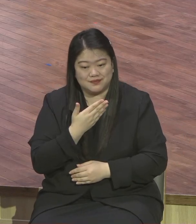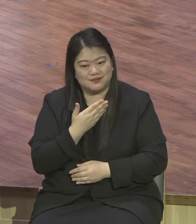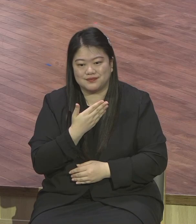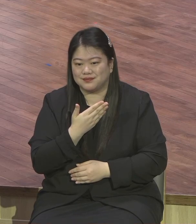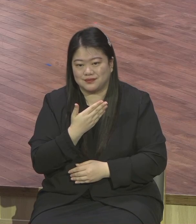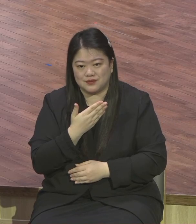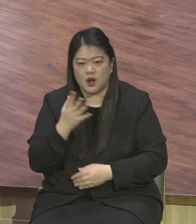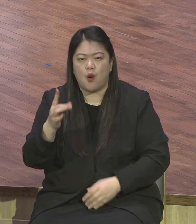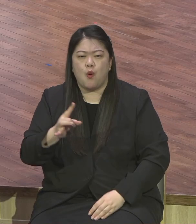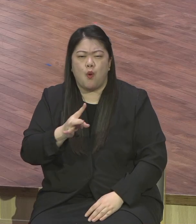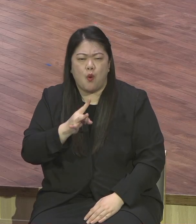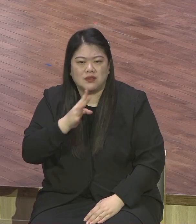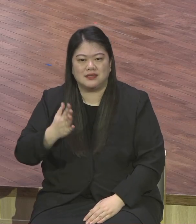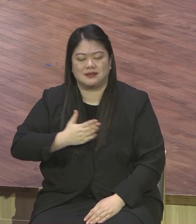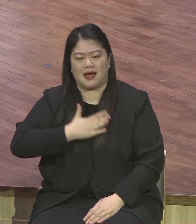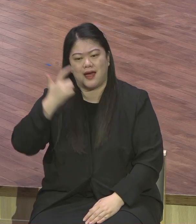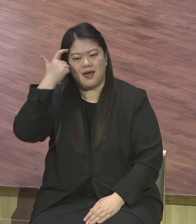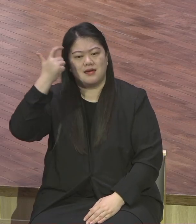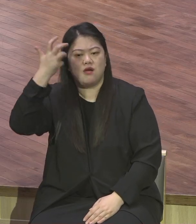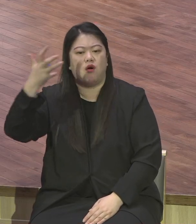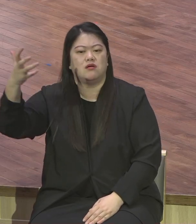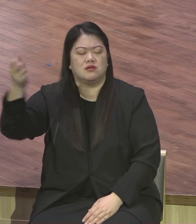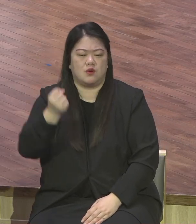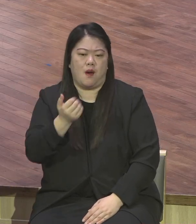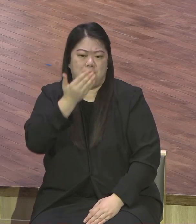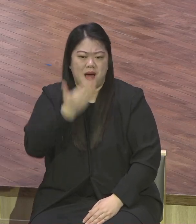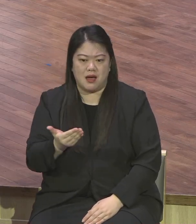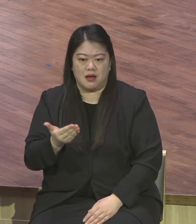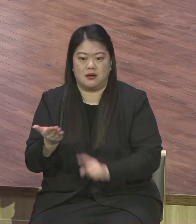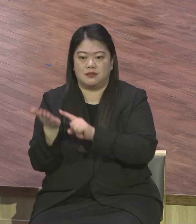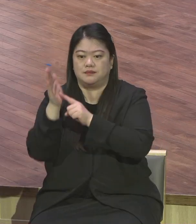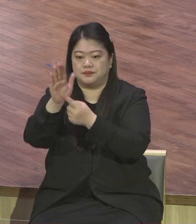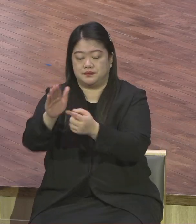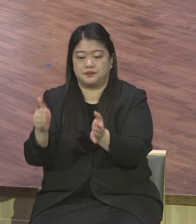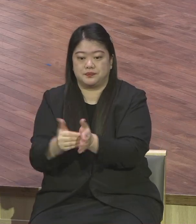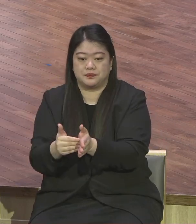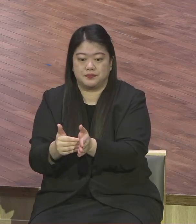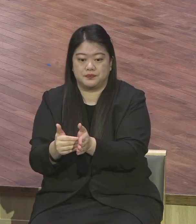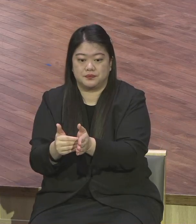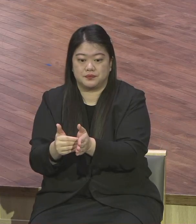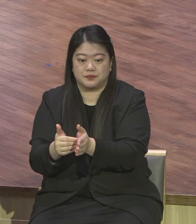나의 영으로 되느니라 이렇게 말씀하고 있다.